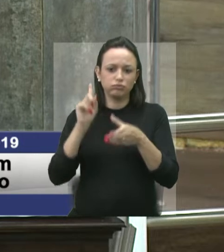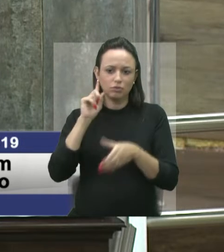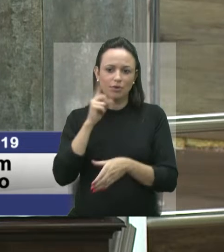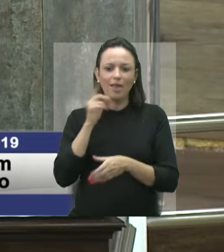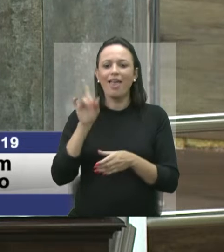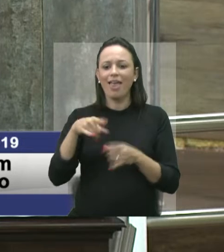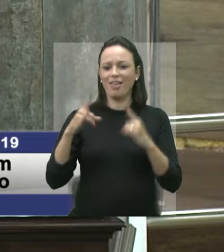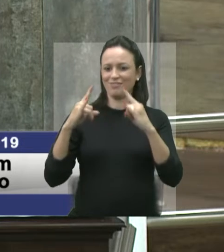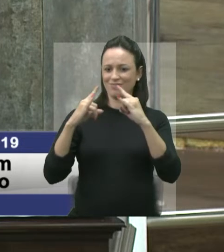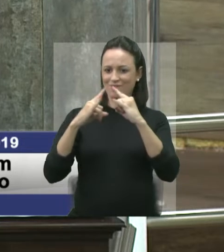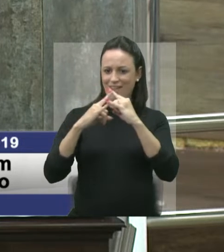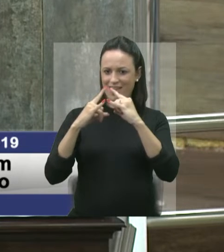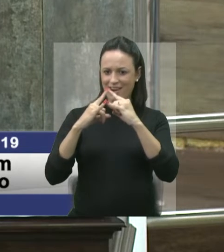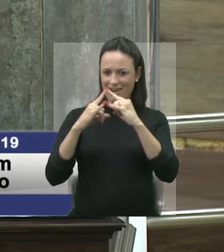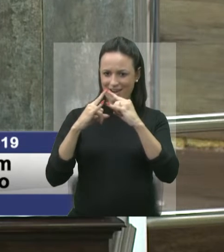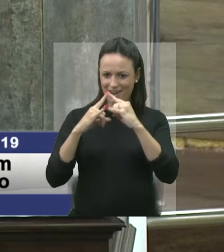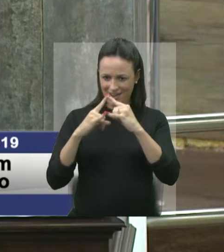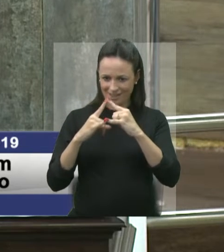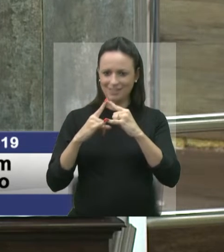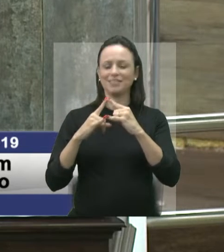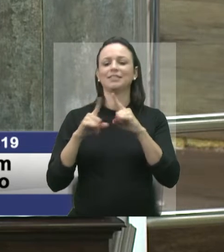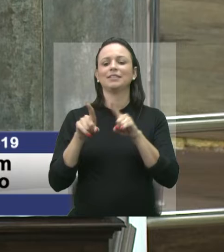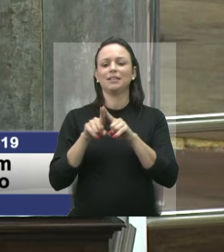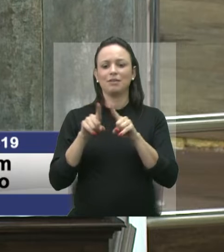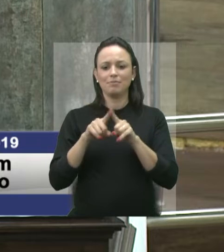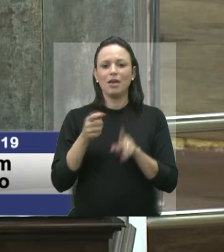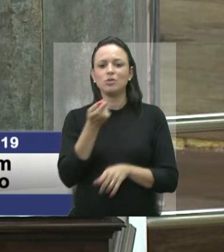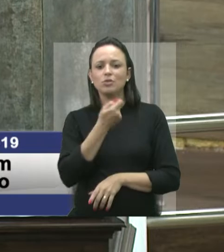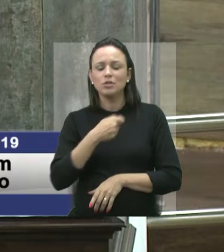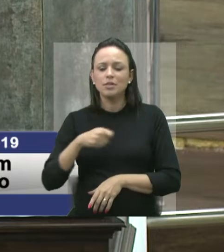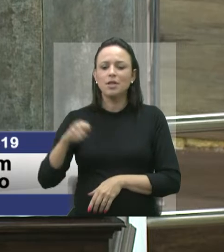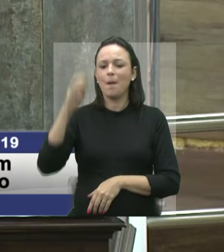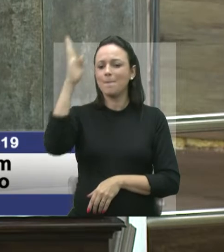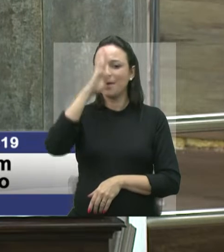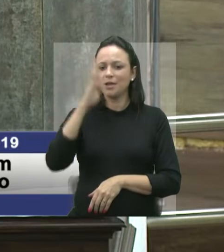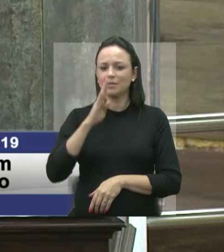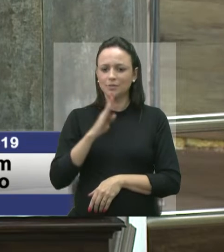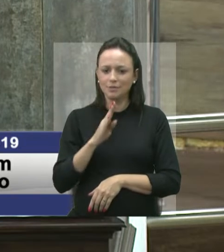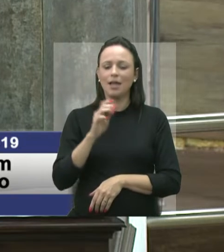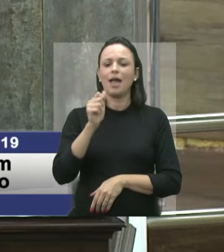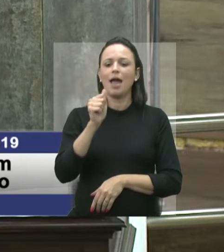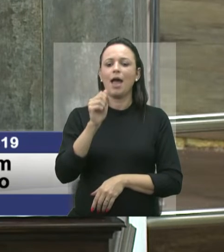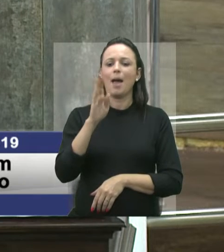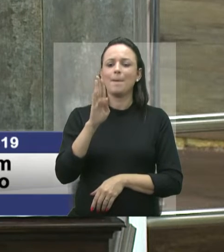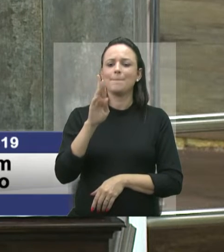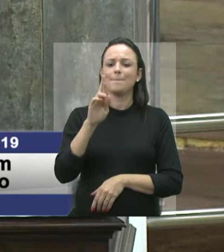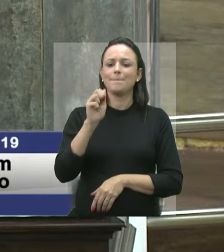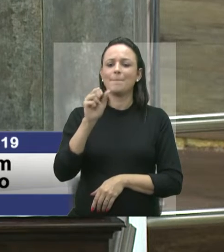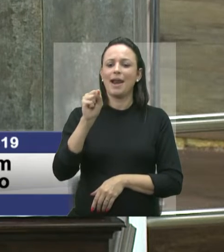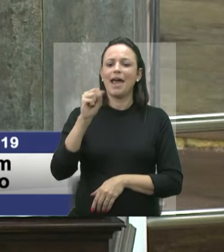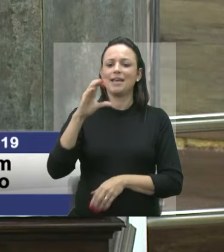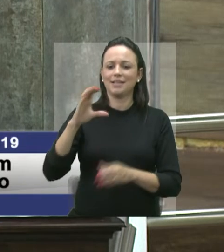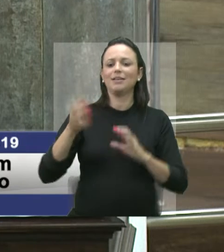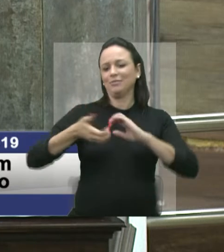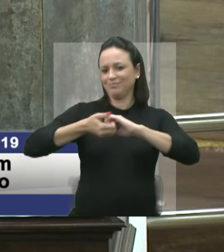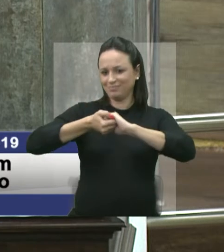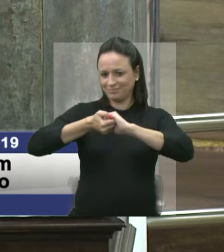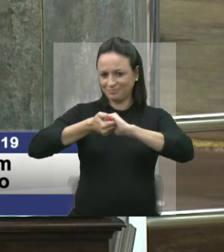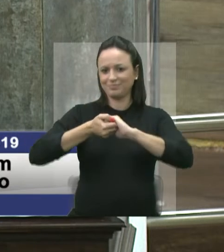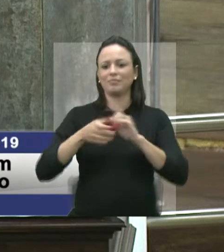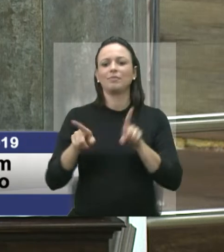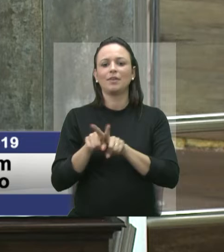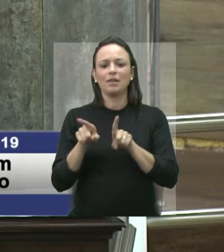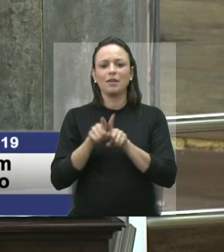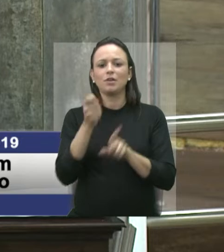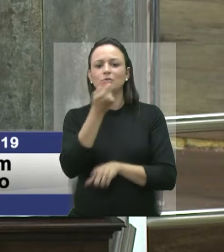FENEIS, Associação Brasileira de Surdos Cegos, ABRASC, Associação Brasileira de Pais e